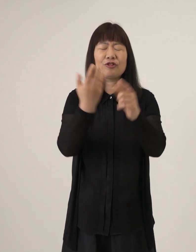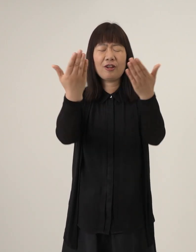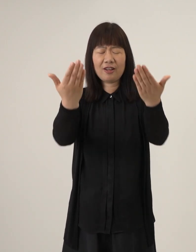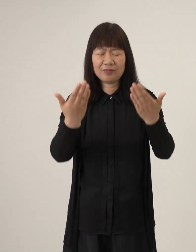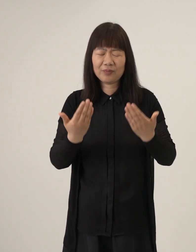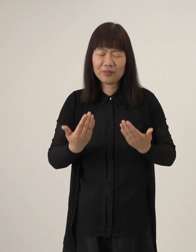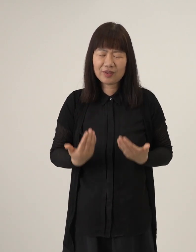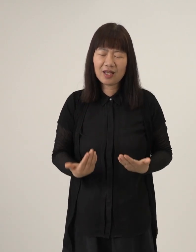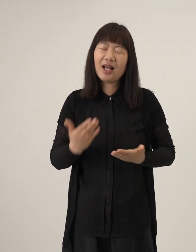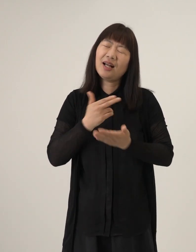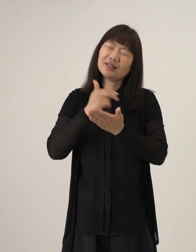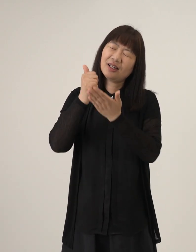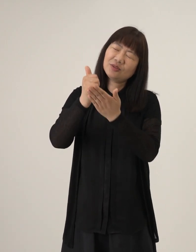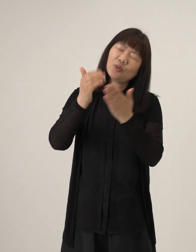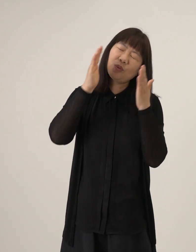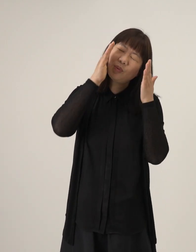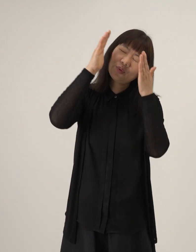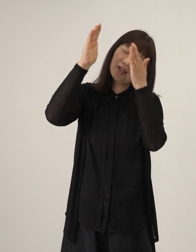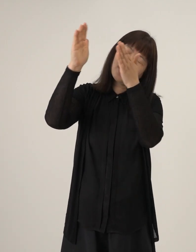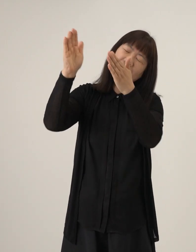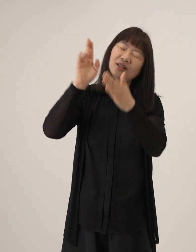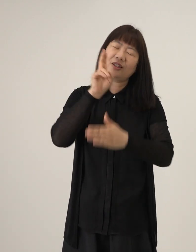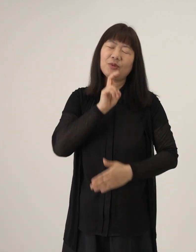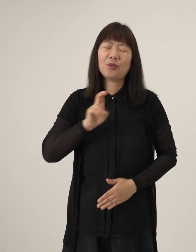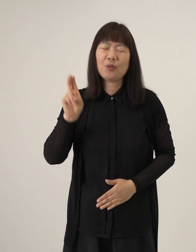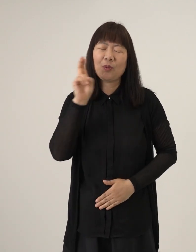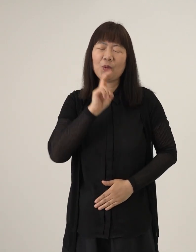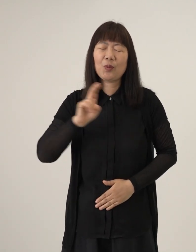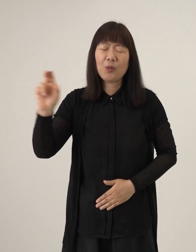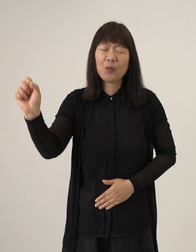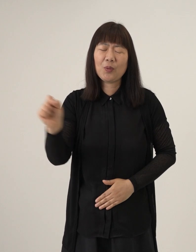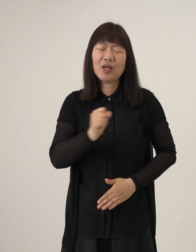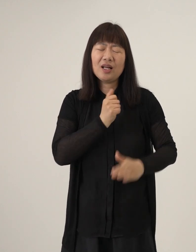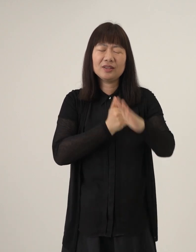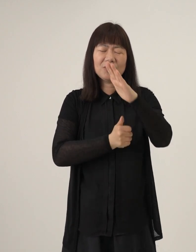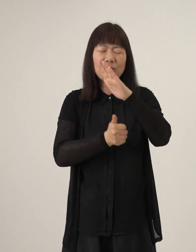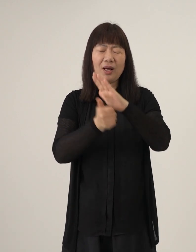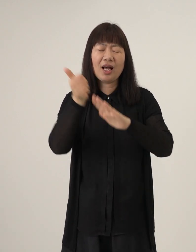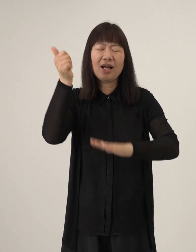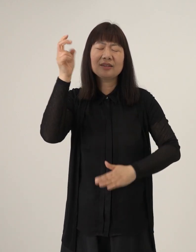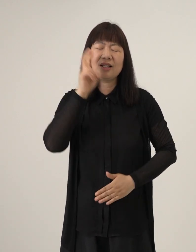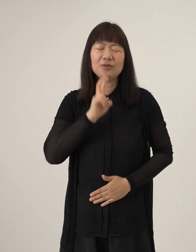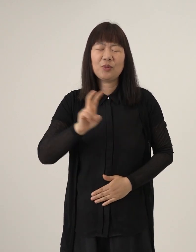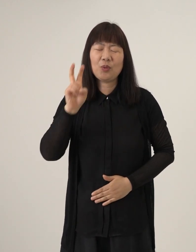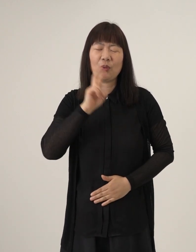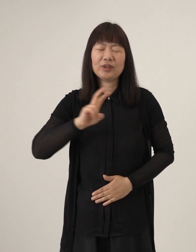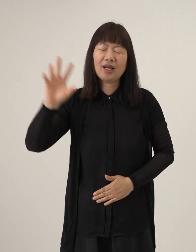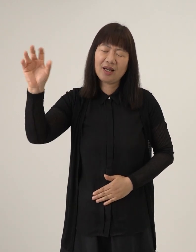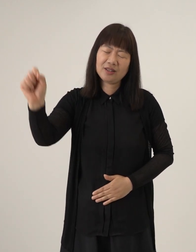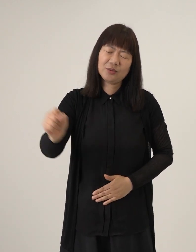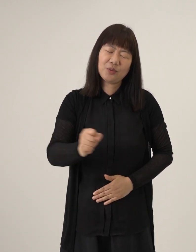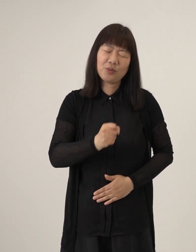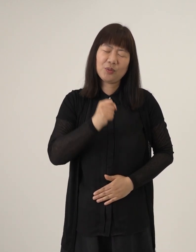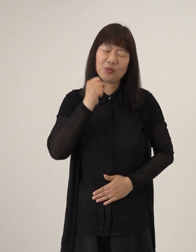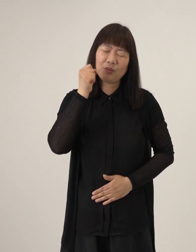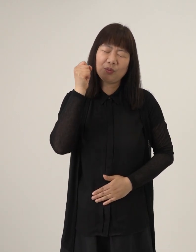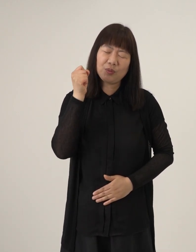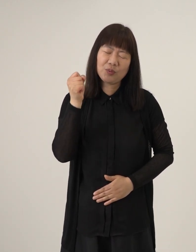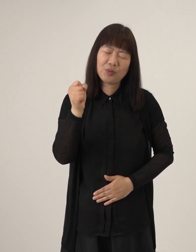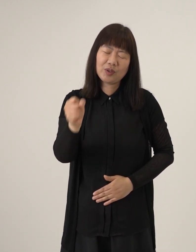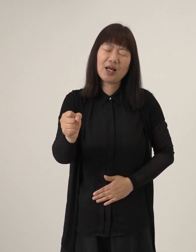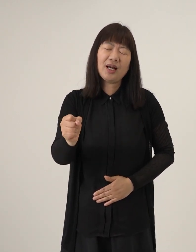바꾸셨네. 주를 향한 노래로, 소망의 노래로, 소망의 노래로